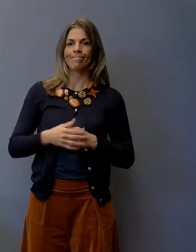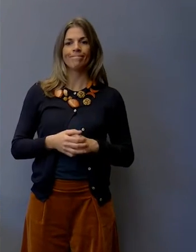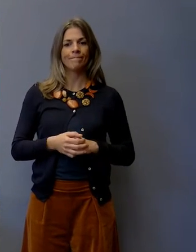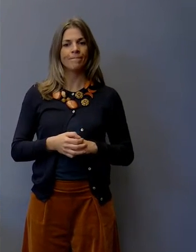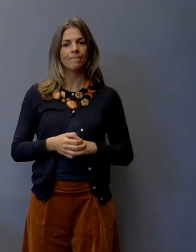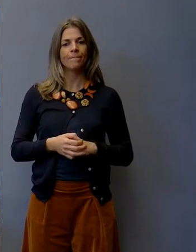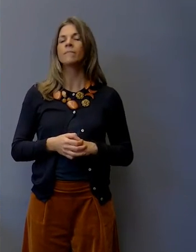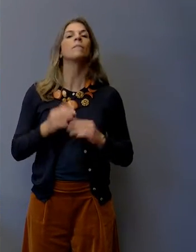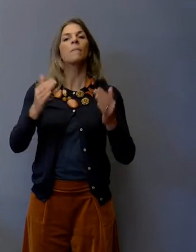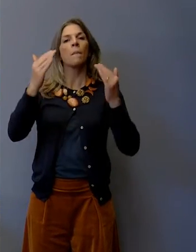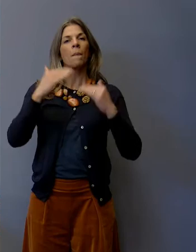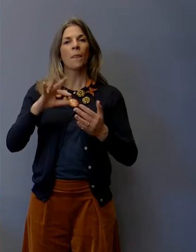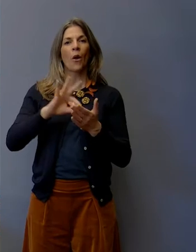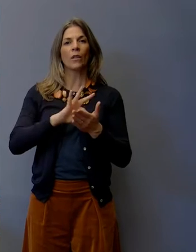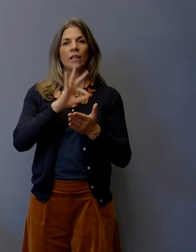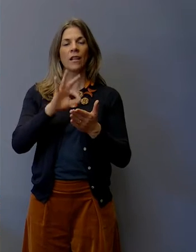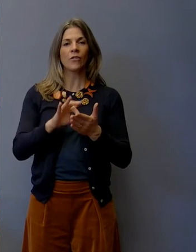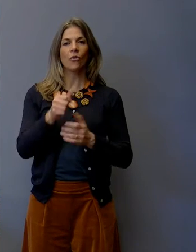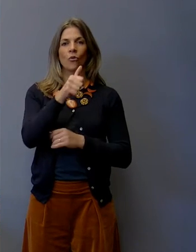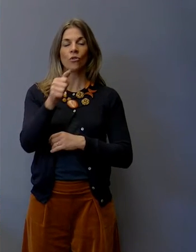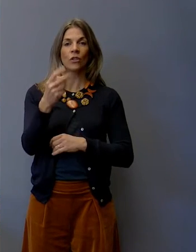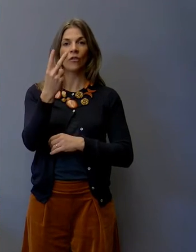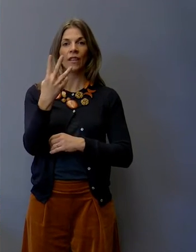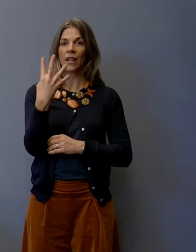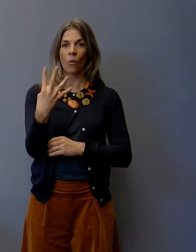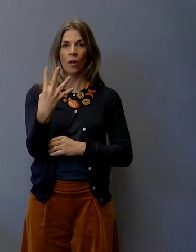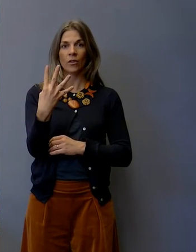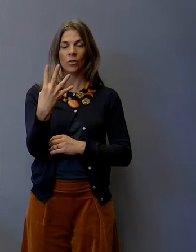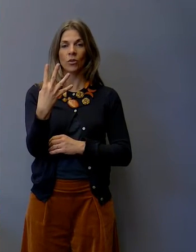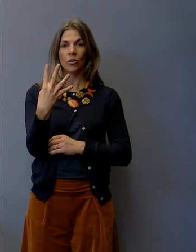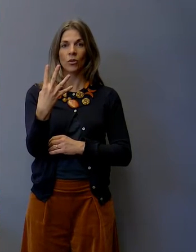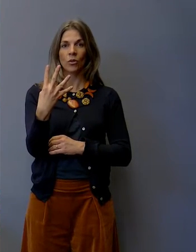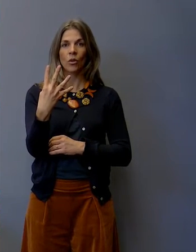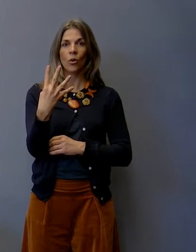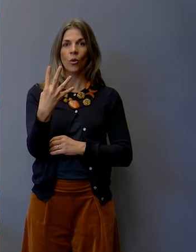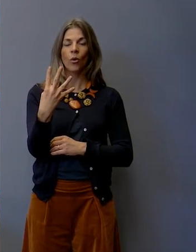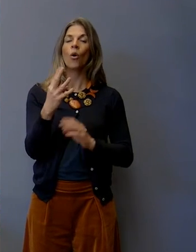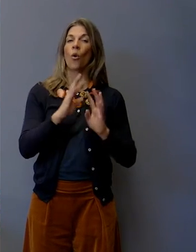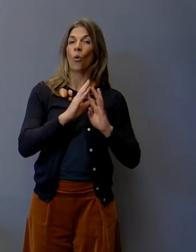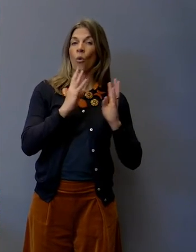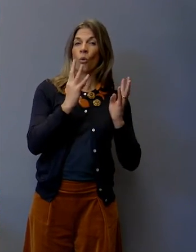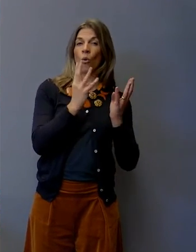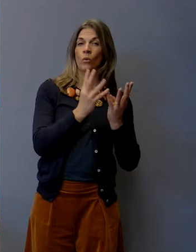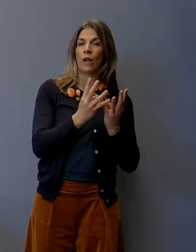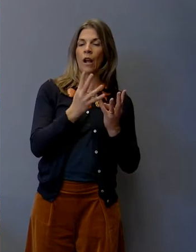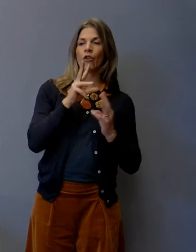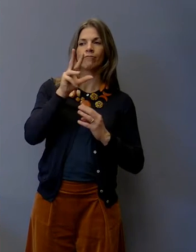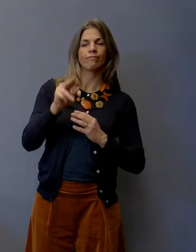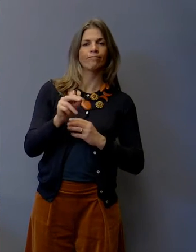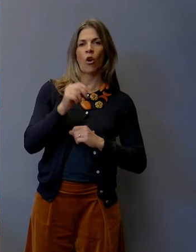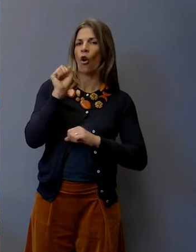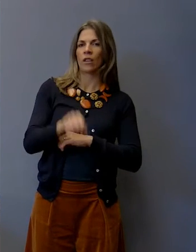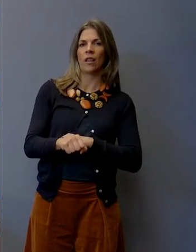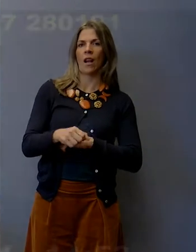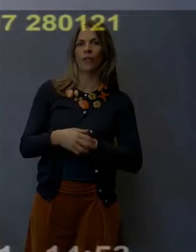passiamo ora l'ordine del giorno numero 124 con parere contrario della giunta si